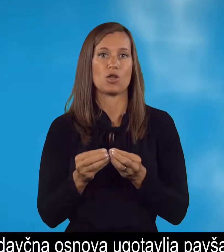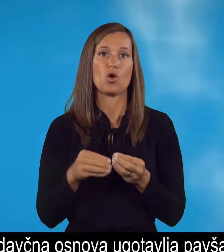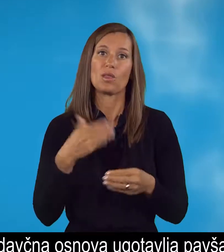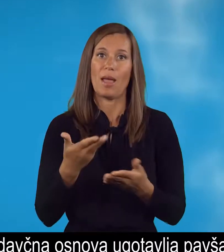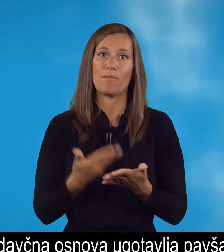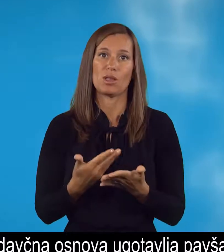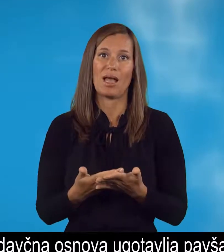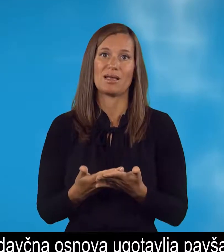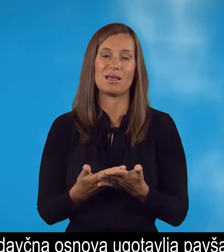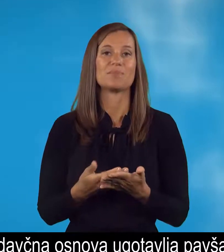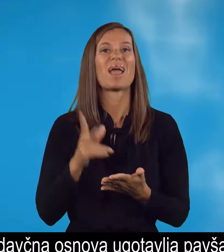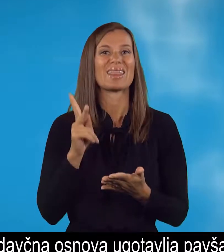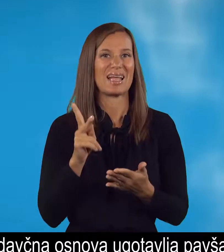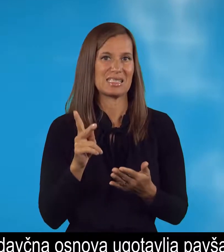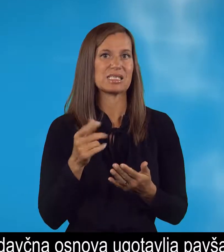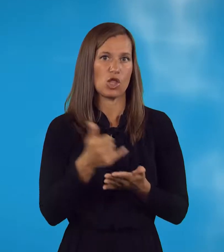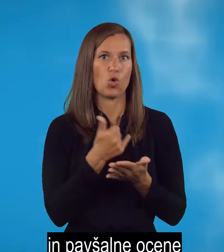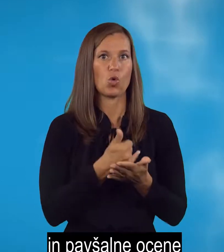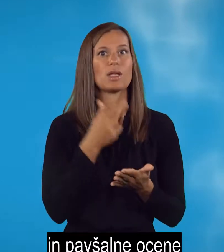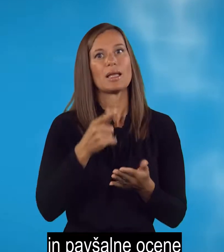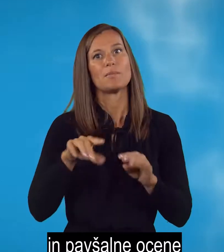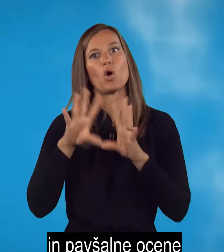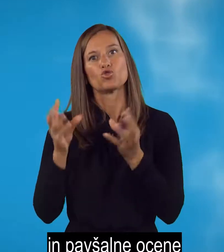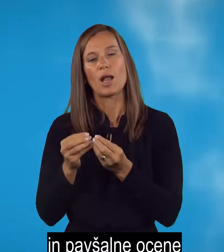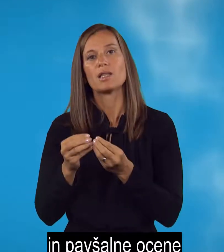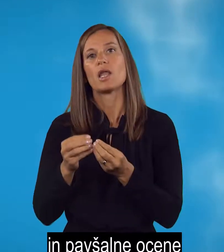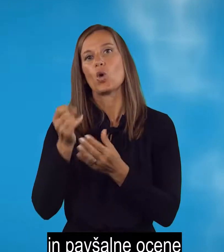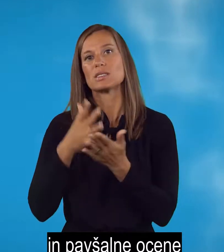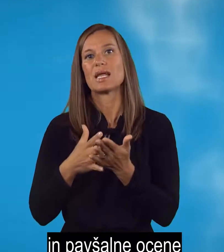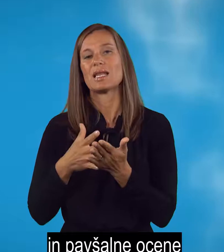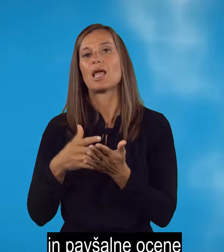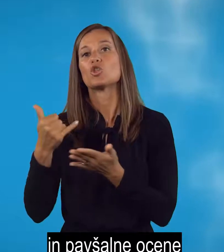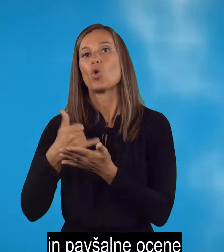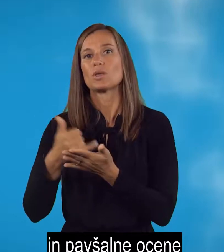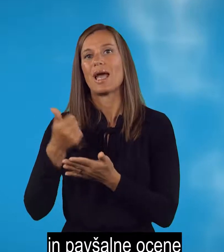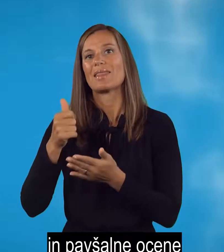na podlagi katastrskega dohodka in pavšalne ocene dohodka na panj.